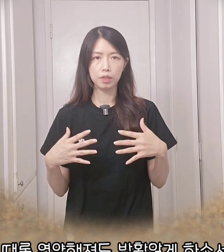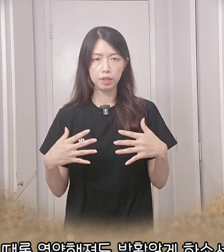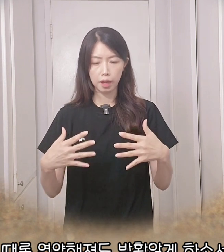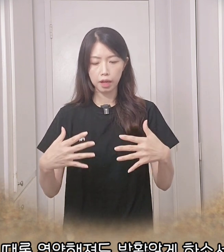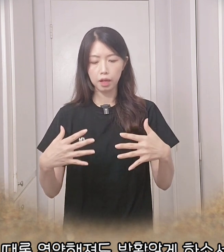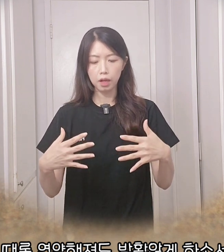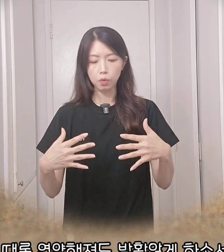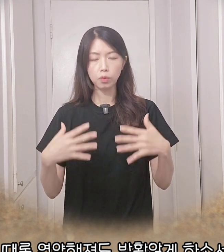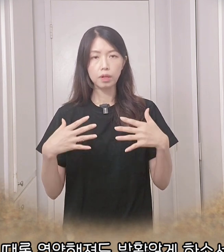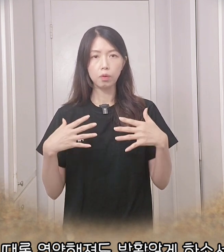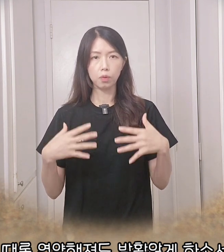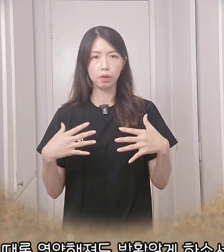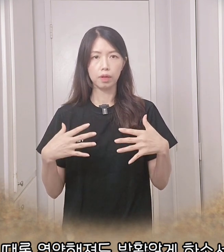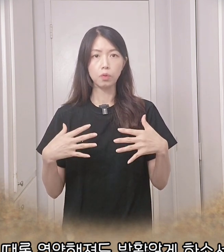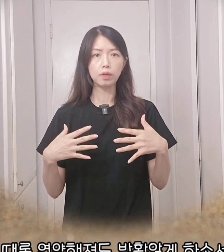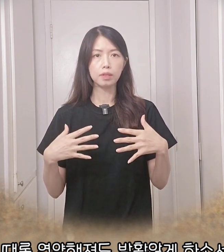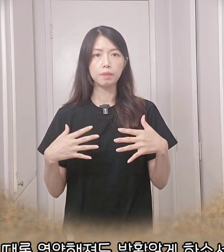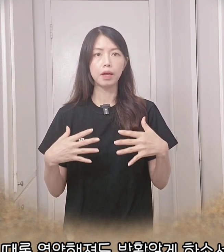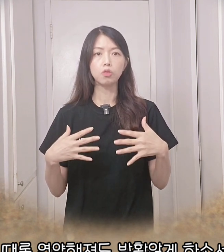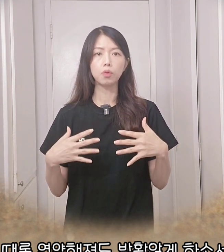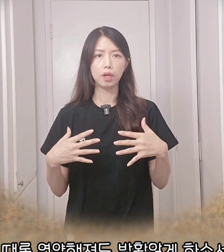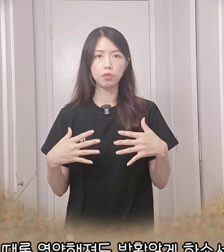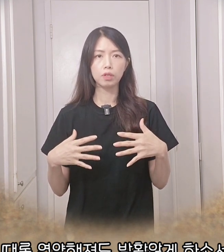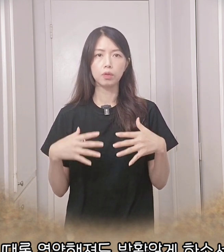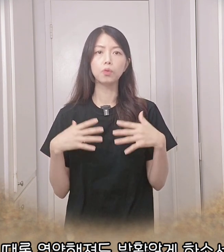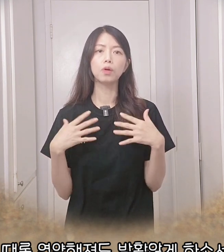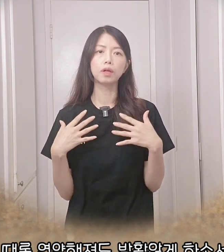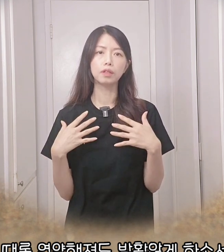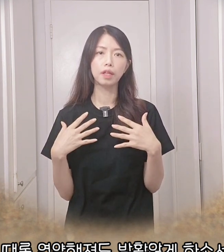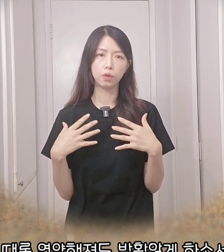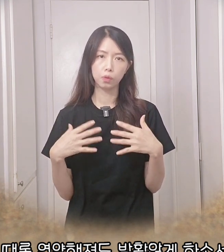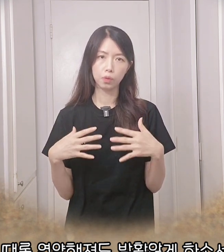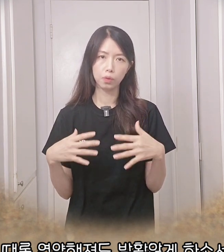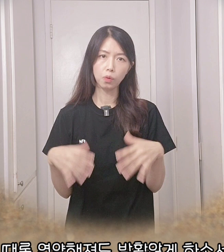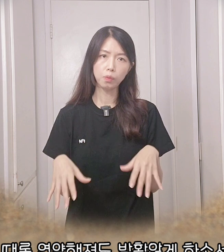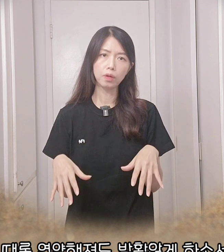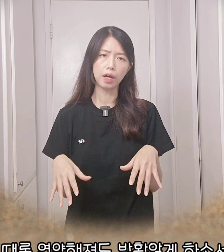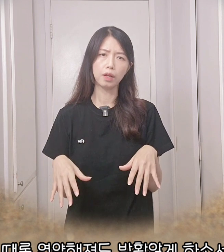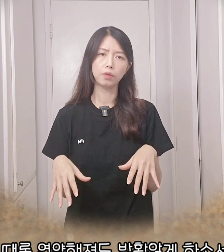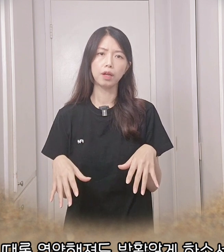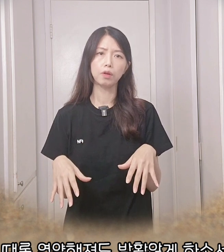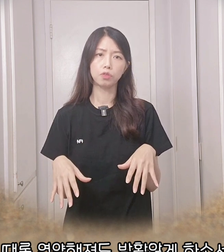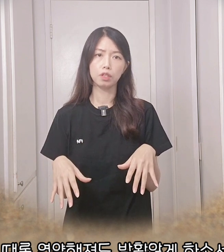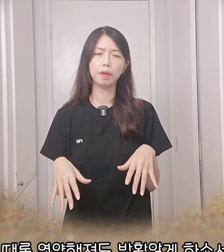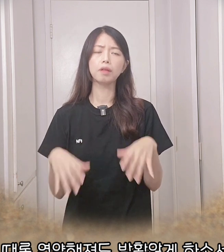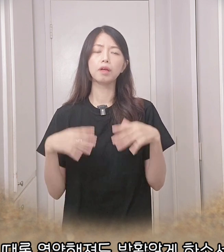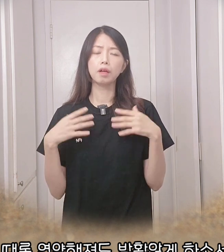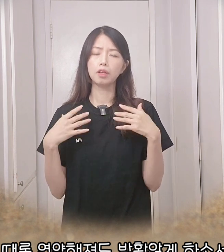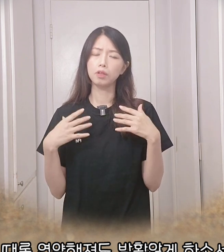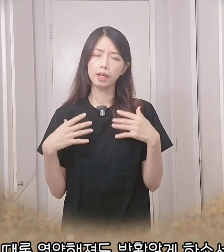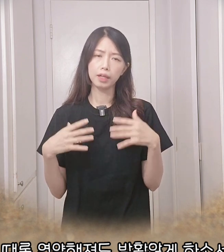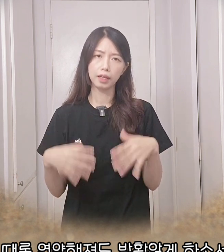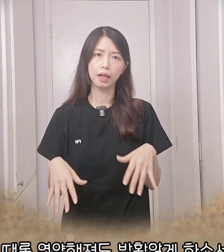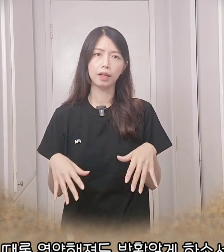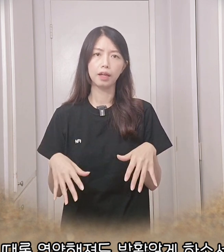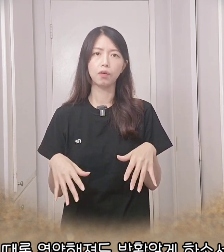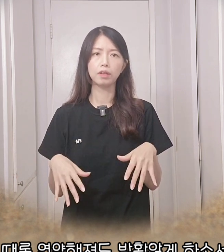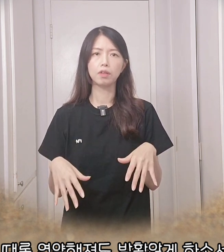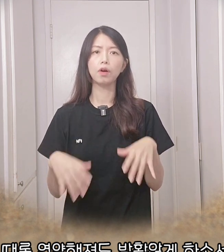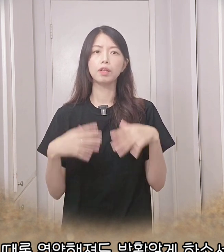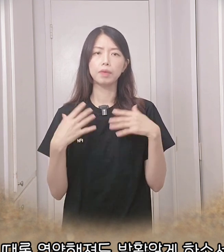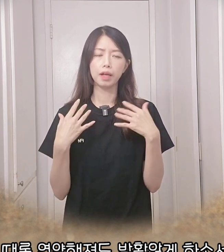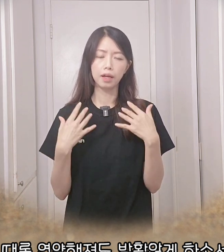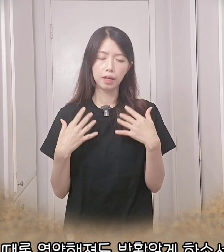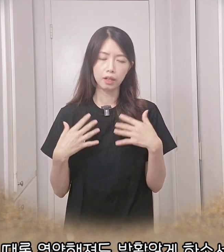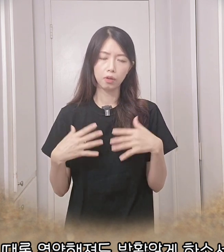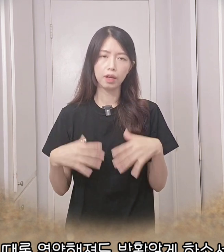가슴 위치에 손을 서로 이렇게 손끝이 마주보게 해주시고 그대로 손목을 아래로 내려주시면 연약하다라고 한